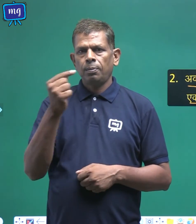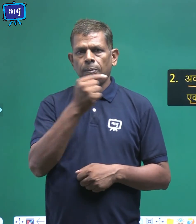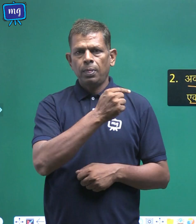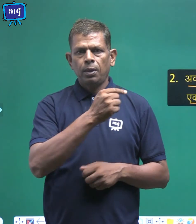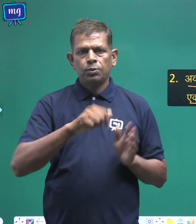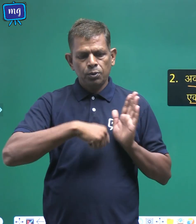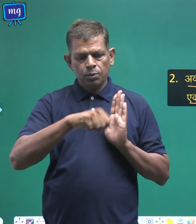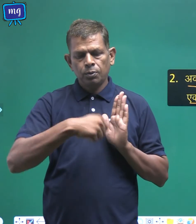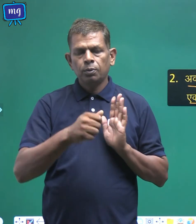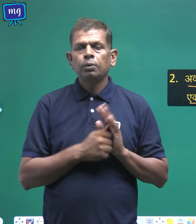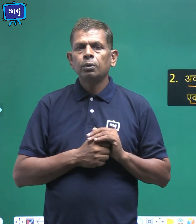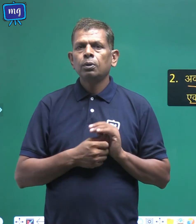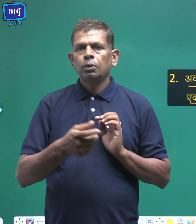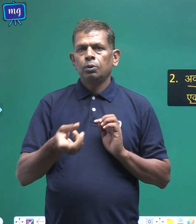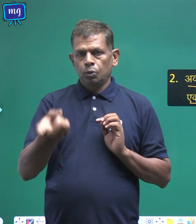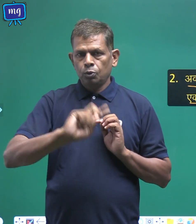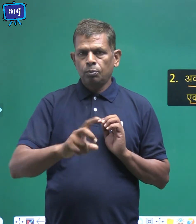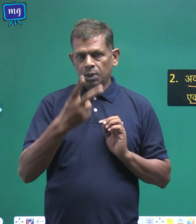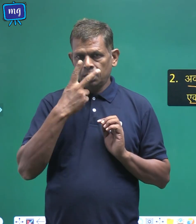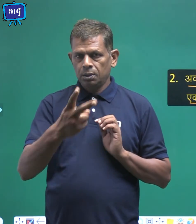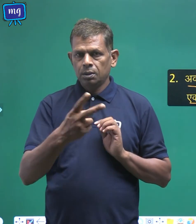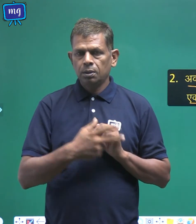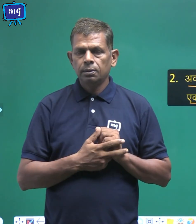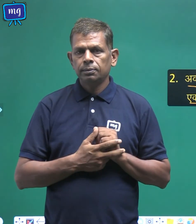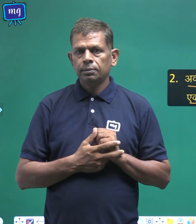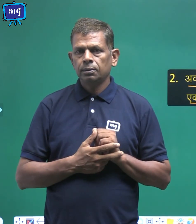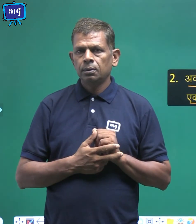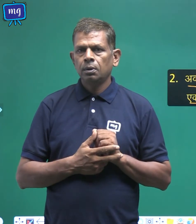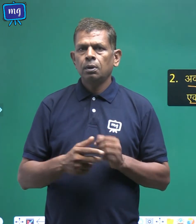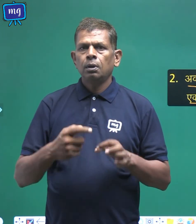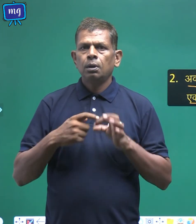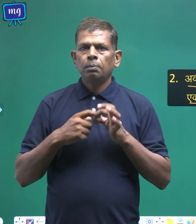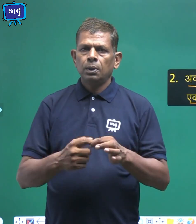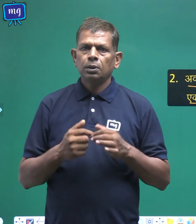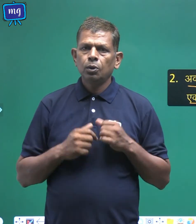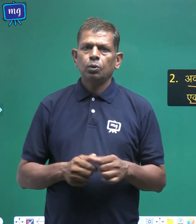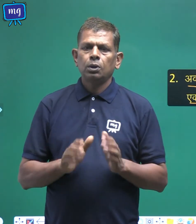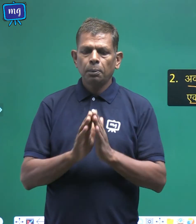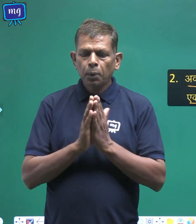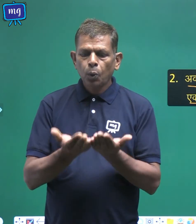वीडियो को दोबारा देखना, प्रश्न उत्तर कॉपी में लिखना,